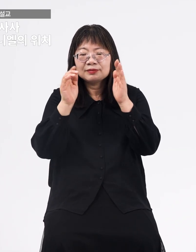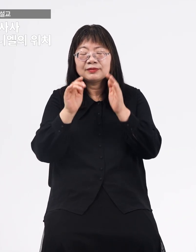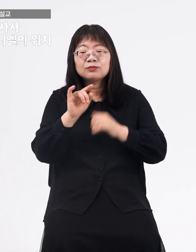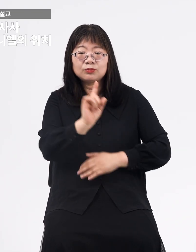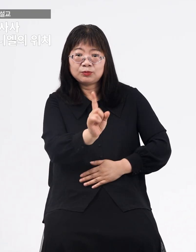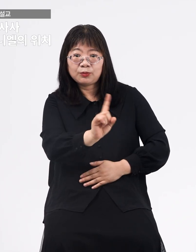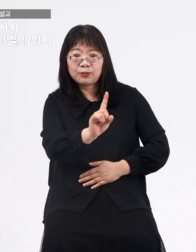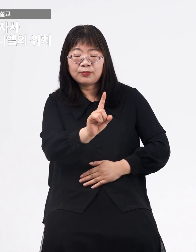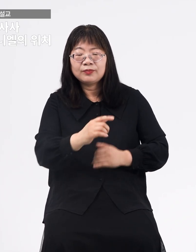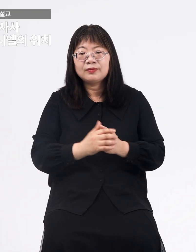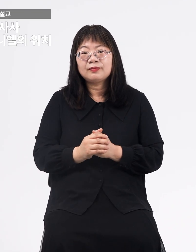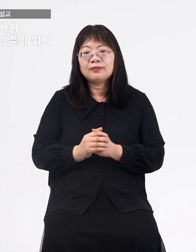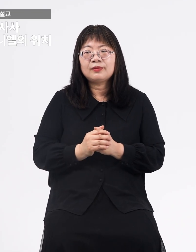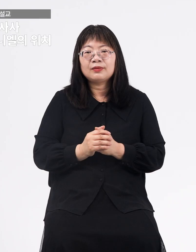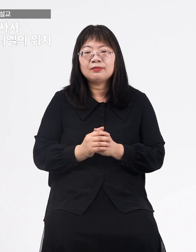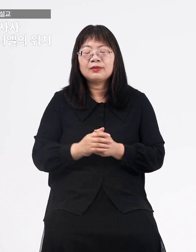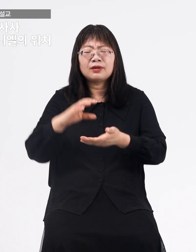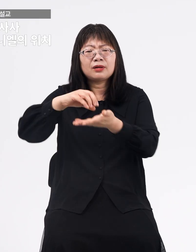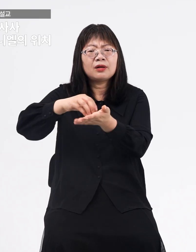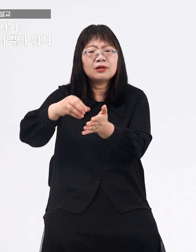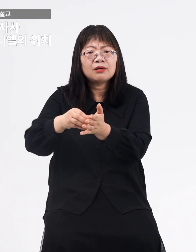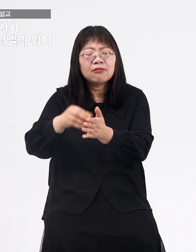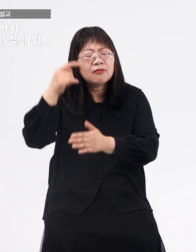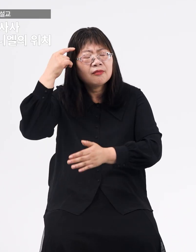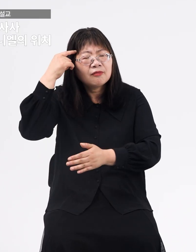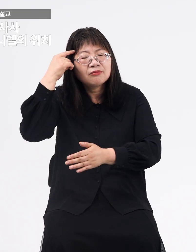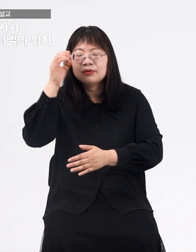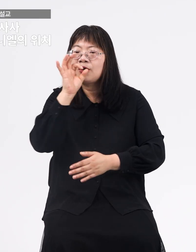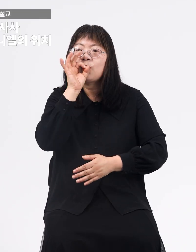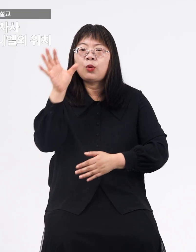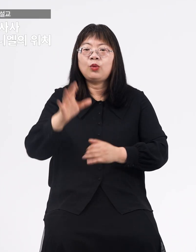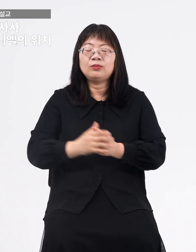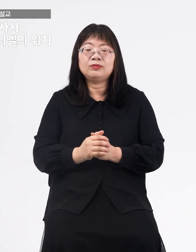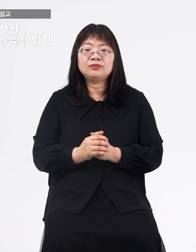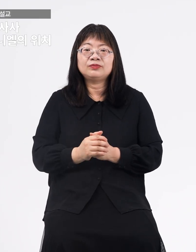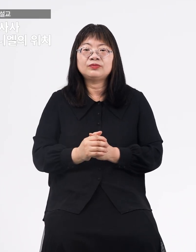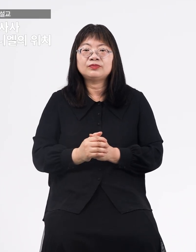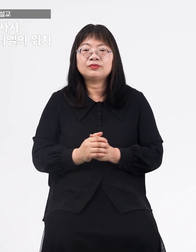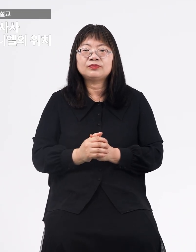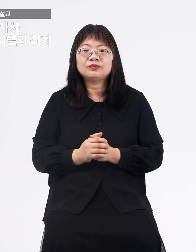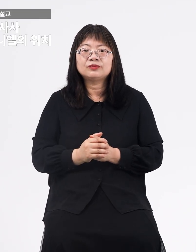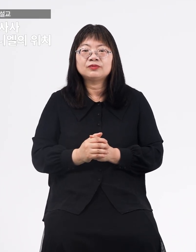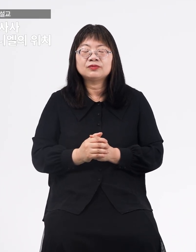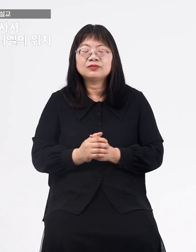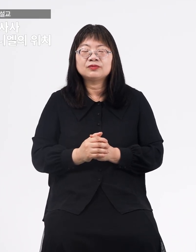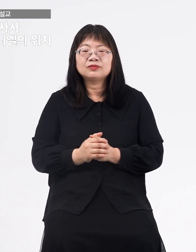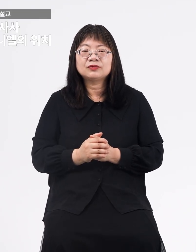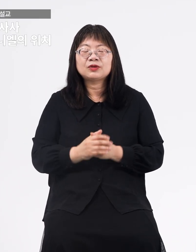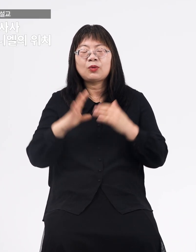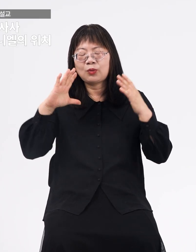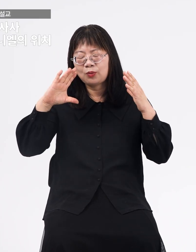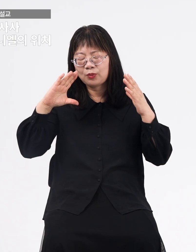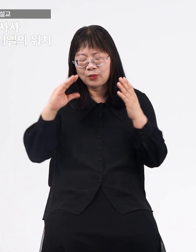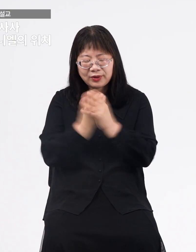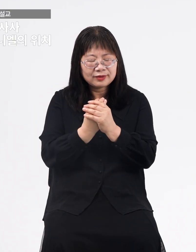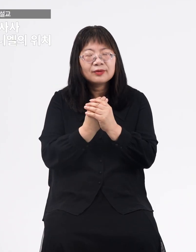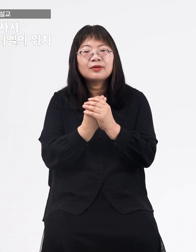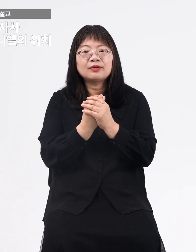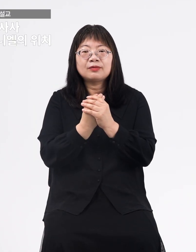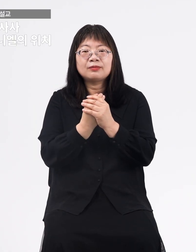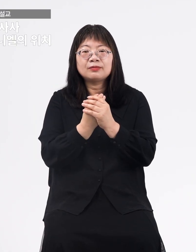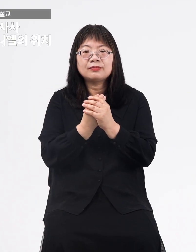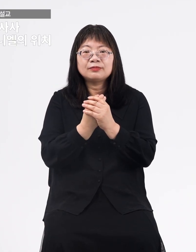신앙이라는 것은 적당하다는 개념은 있을 수가 없어요. All or nothing. 전부